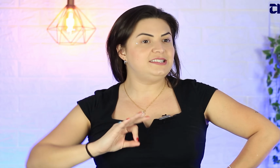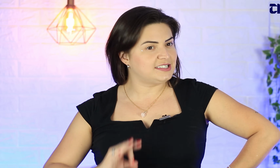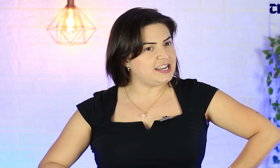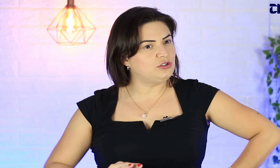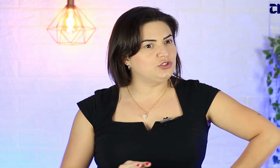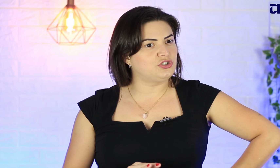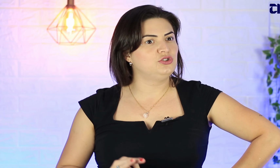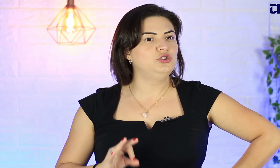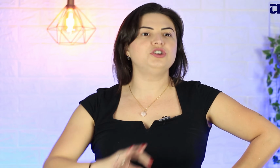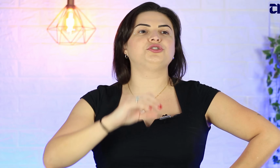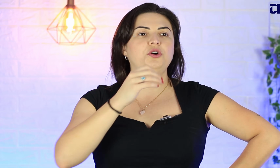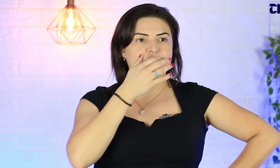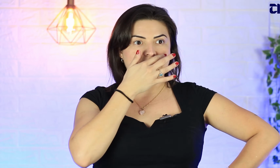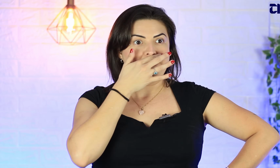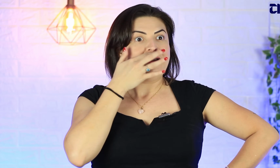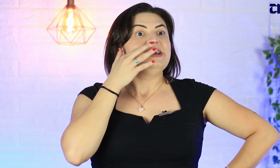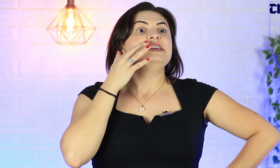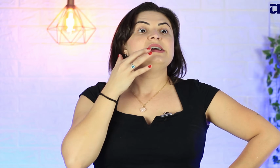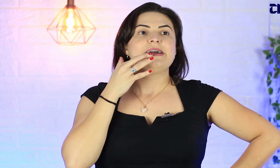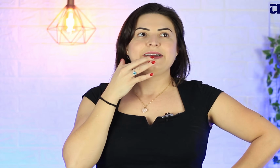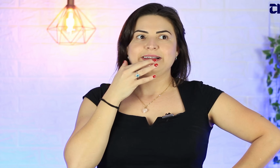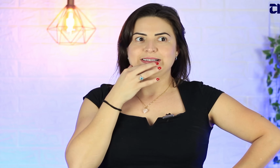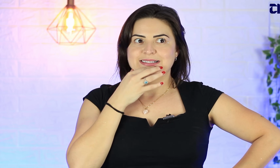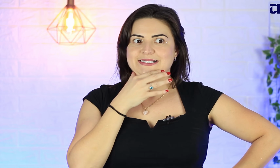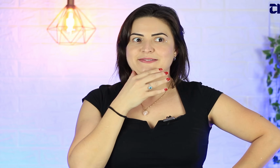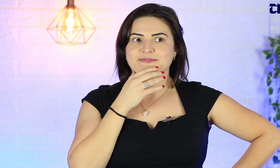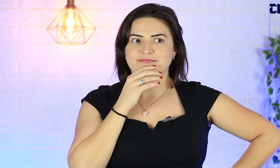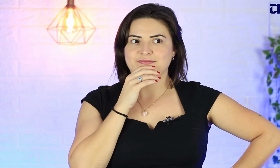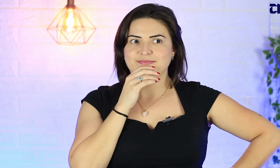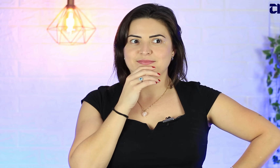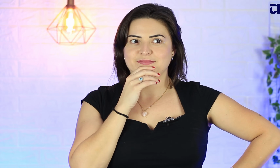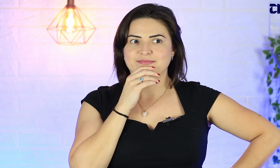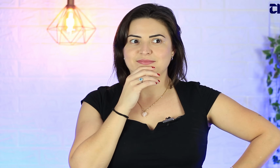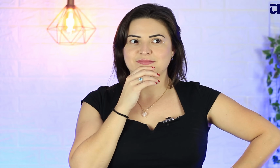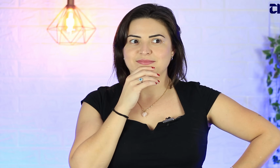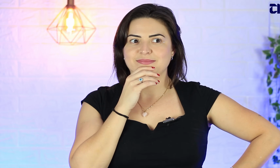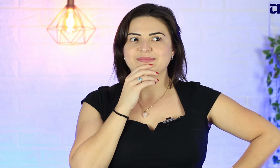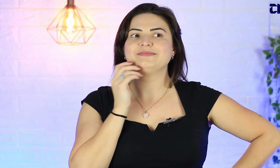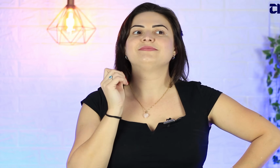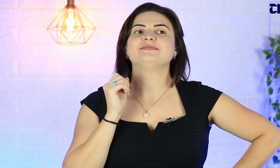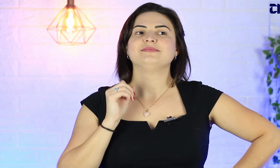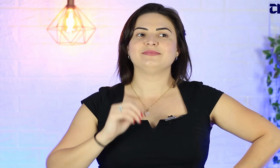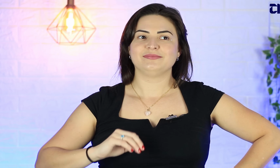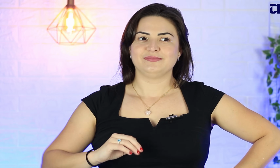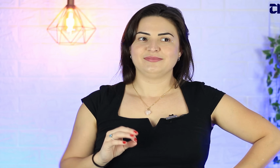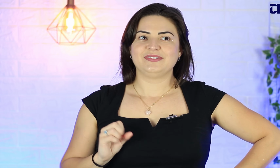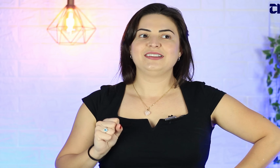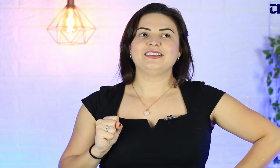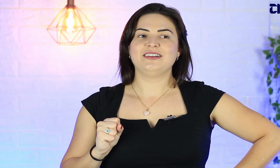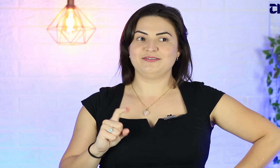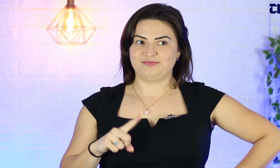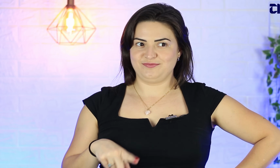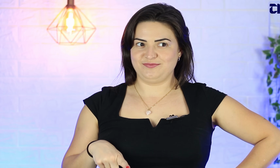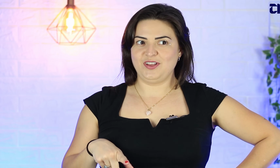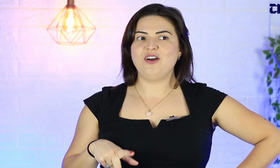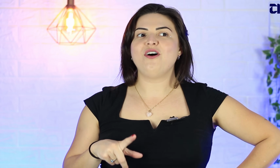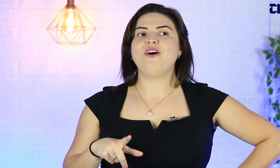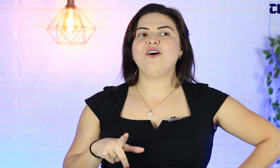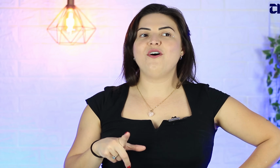inscritos no YouTube. Corre a lenda que quando a gente bate um número assim, rola sorteio, né? Rola alguma coisa, então tem convidados